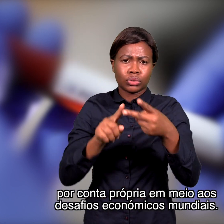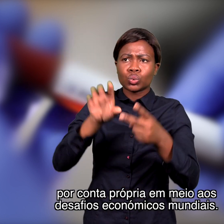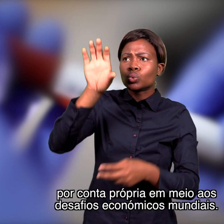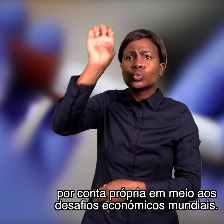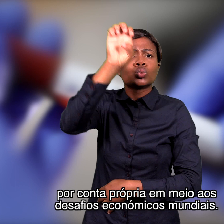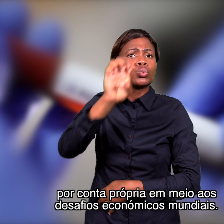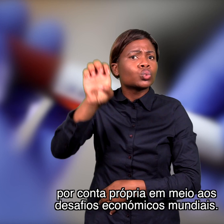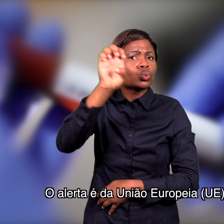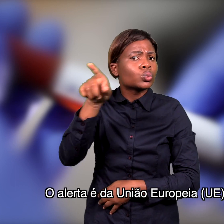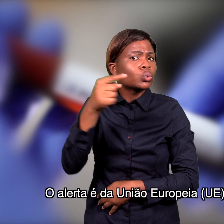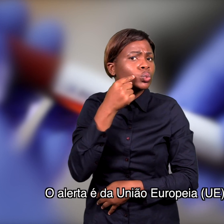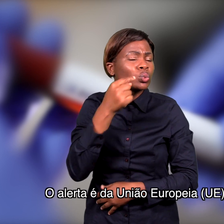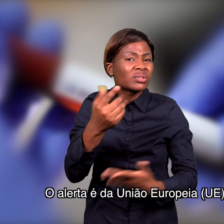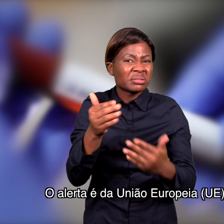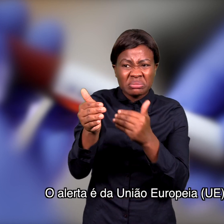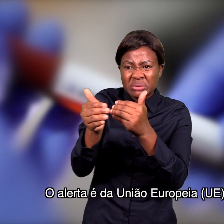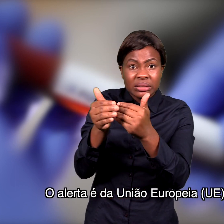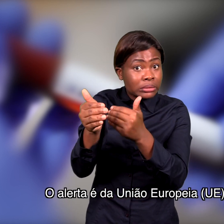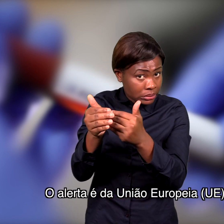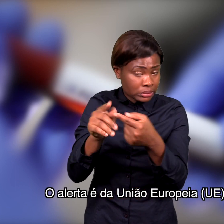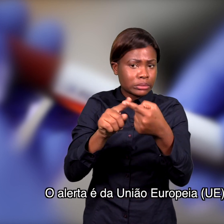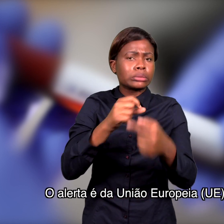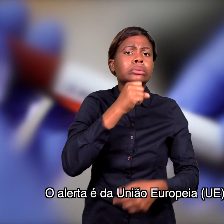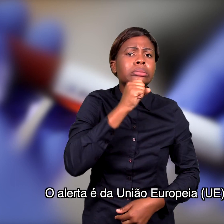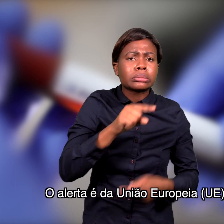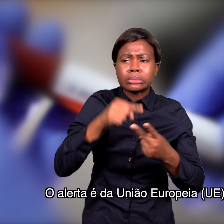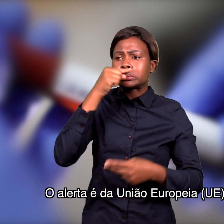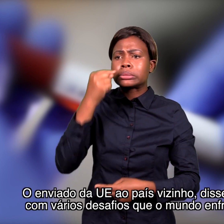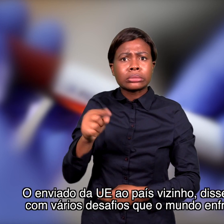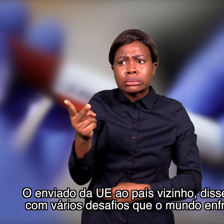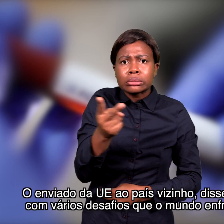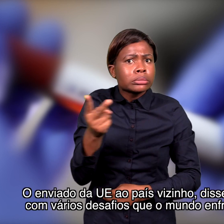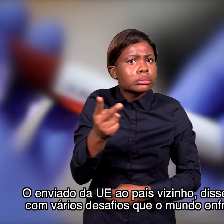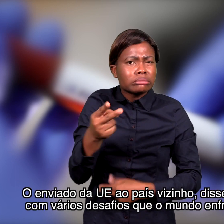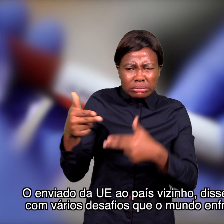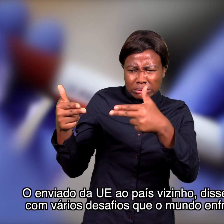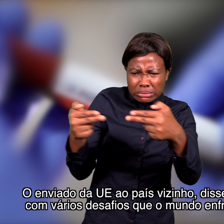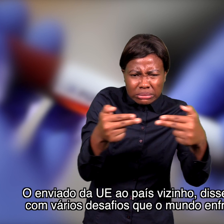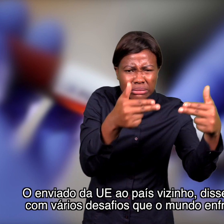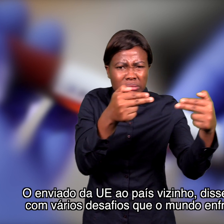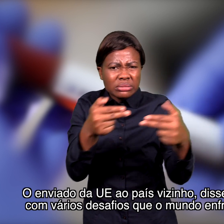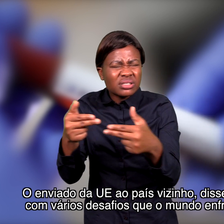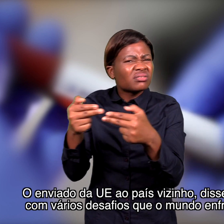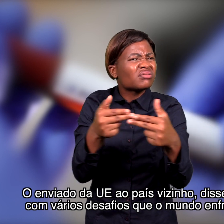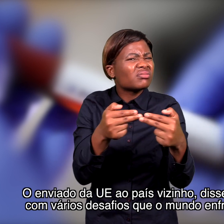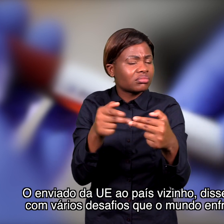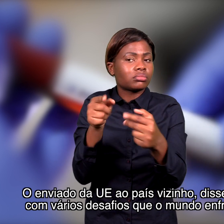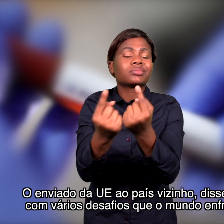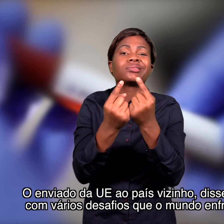econômicos mundiais. O alerta é da União Europeia. O enviado da União Europeia ao país vizinho disse que, com